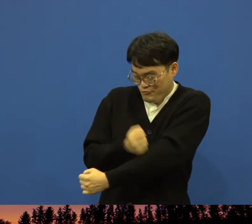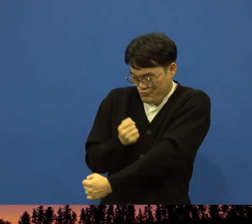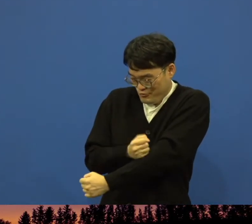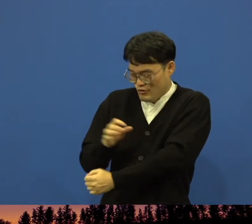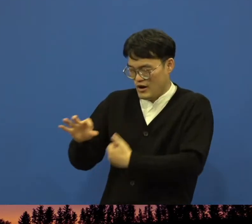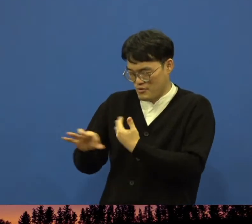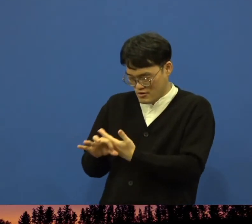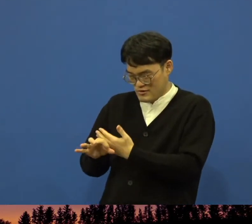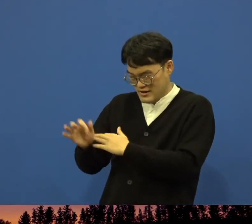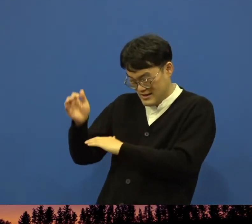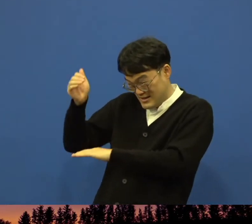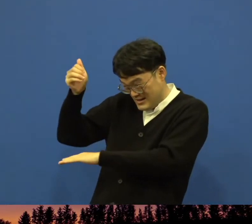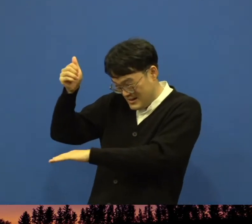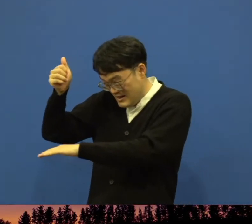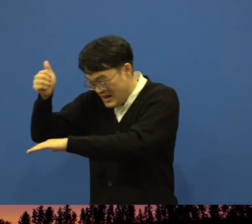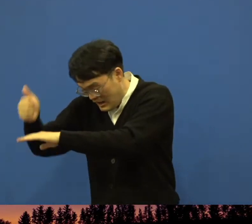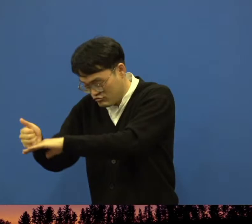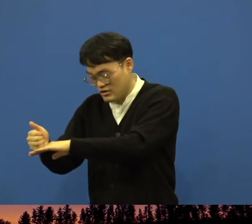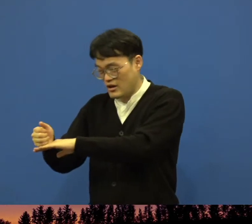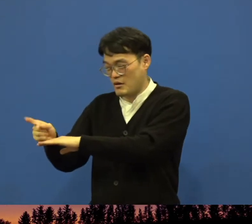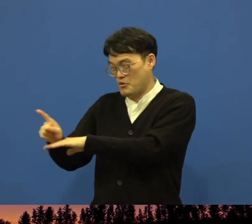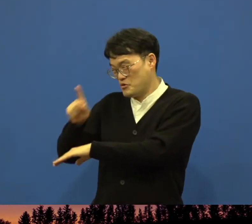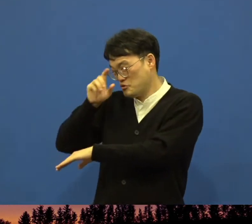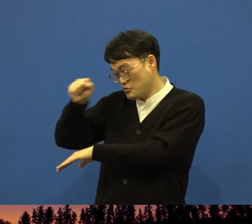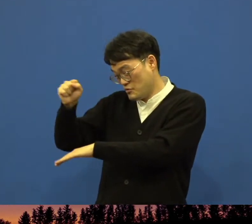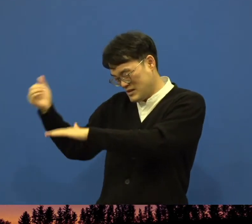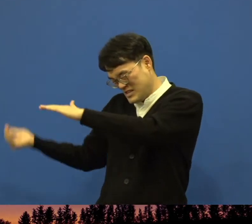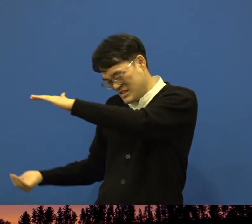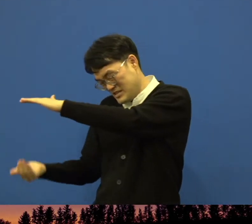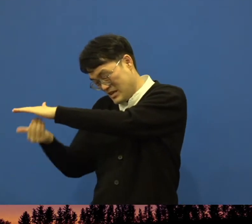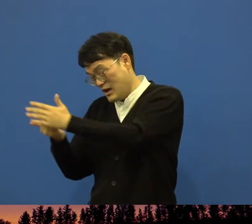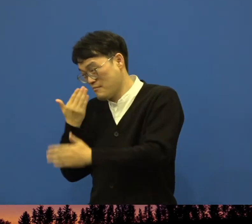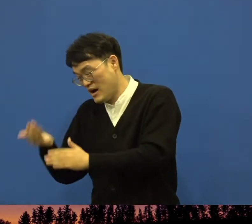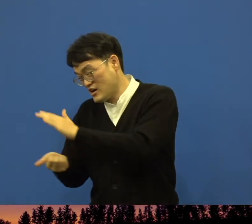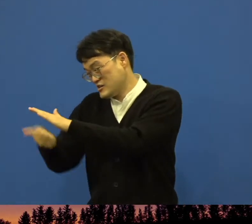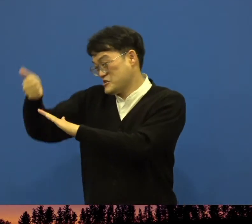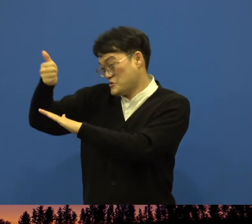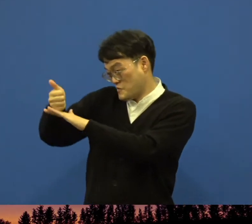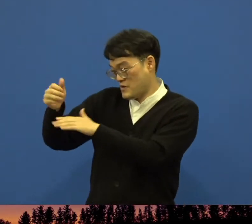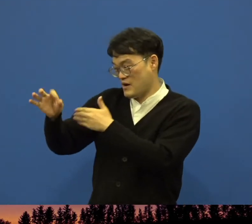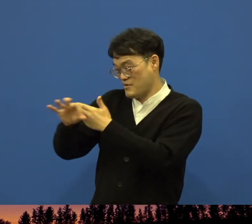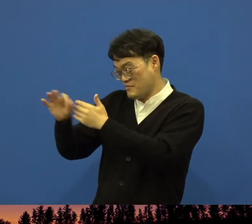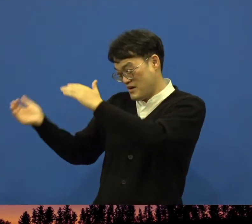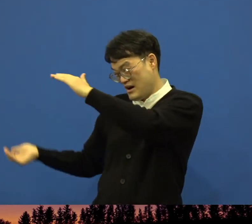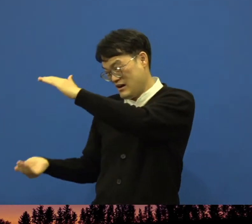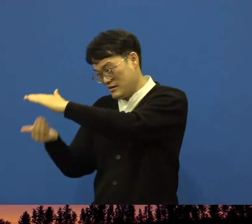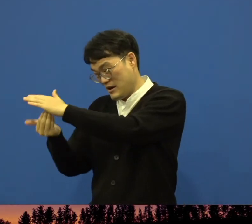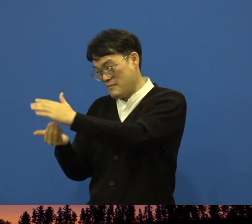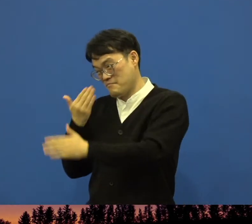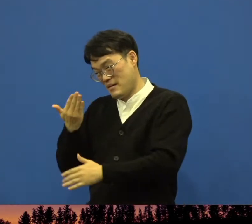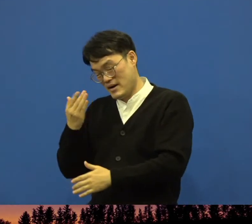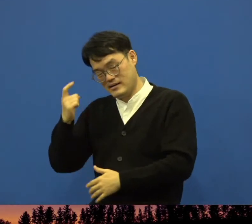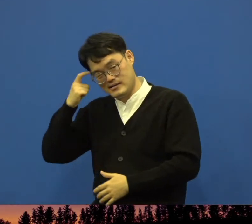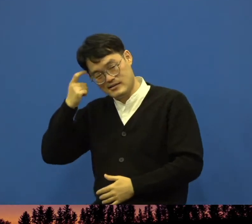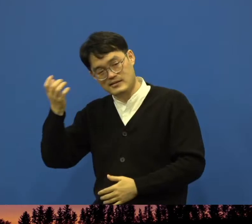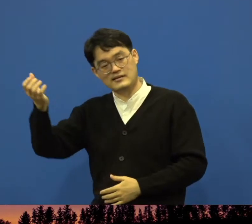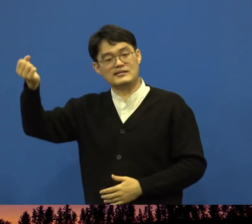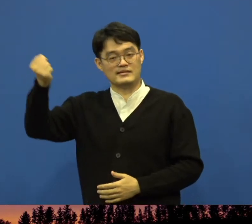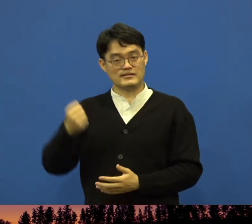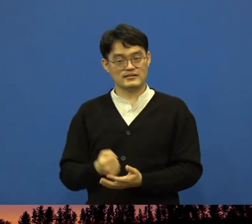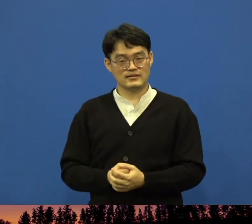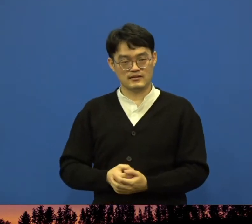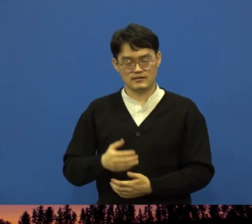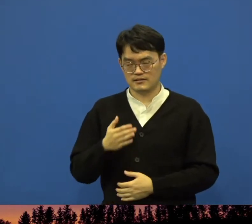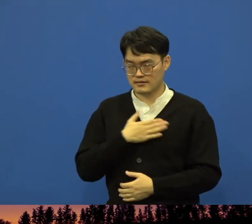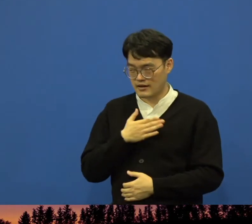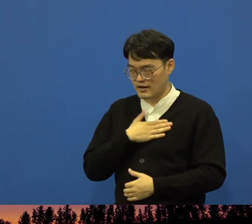거죠. 돈을 많이 벌면 또 출세하면 성공하면 거기에 뭐가 있는 것처럼 여기는 거죠. 그게 내가 찾고